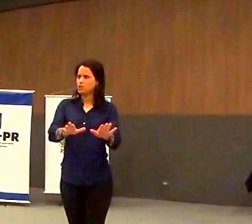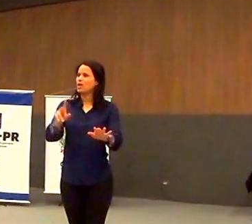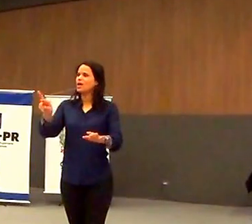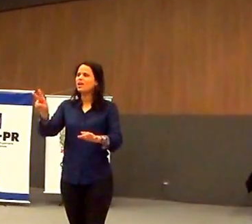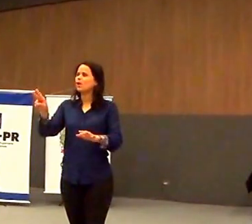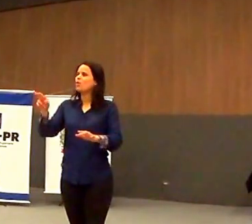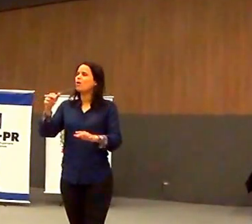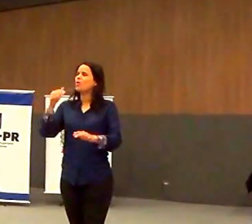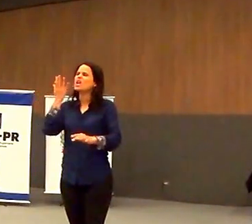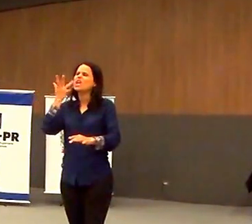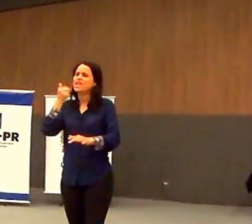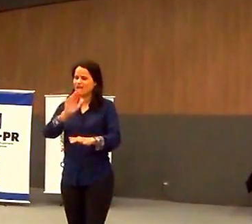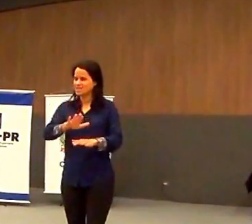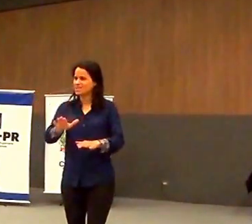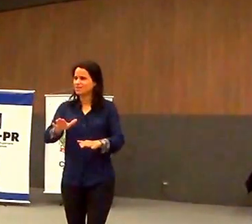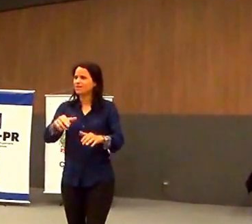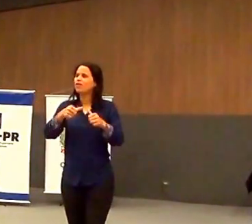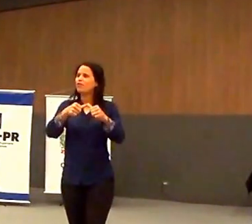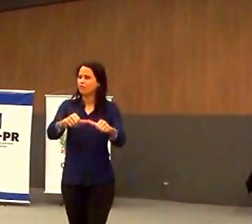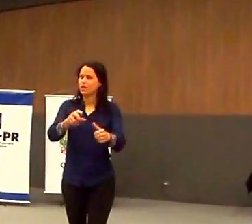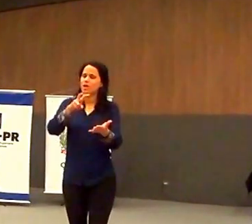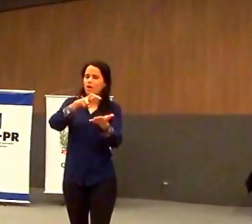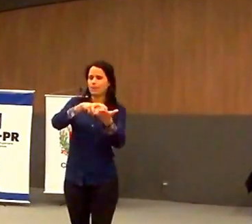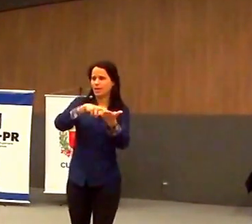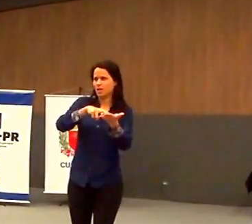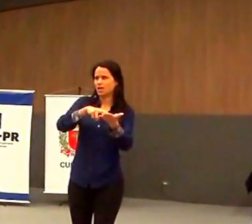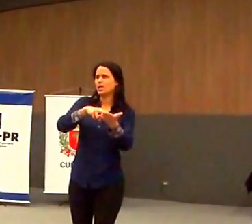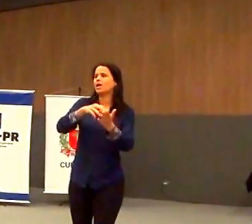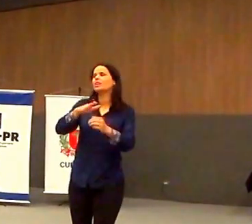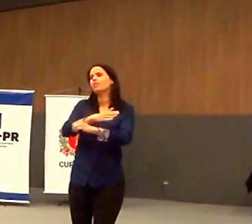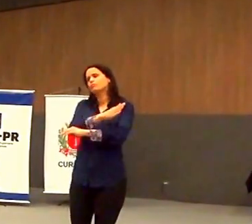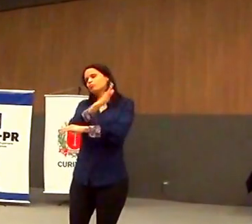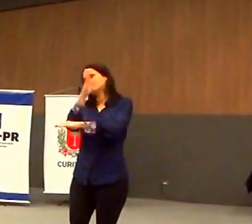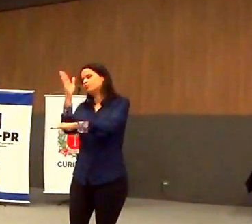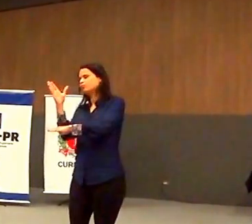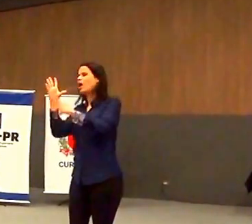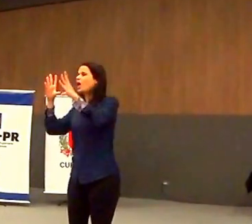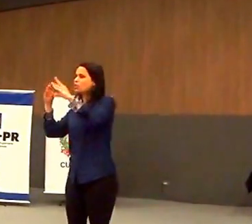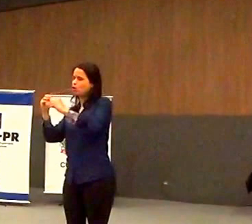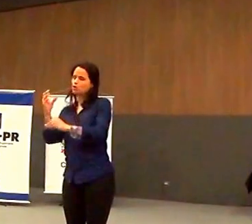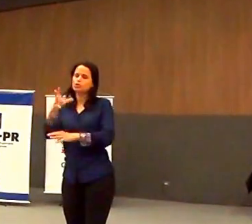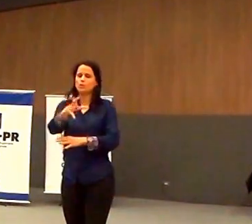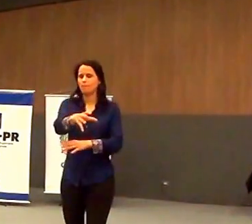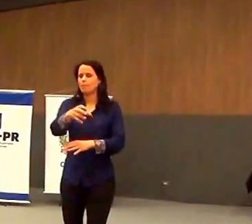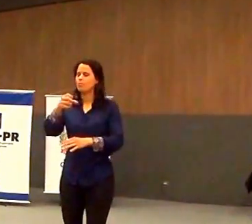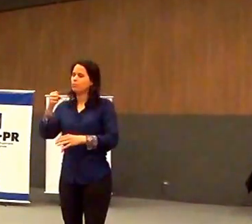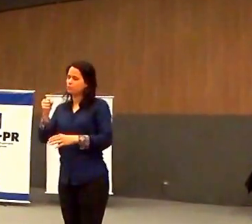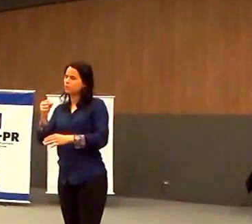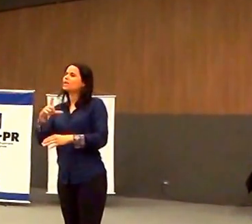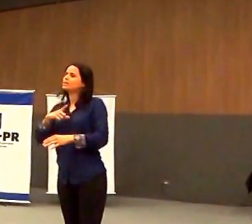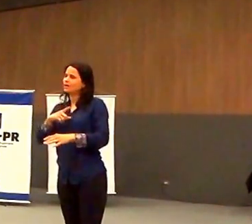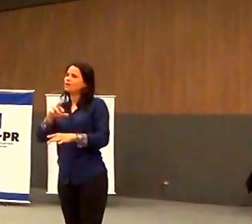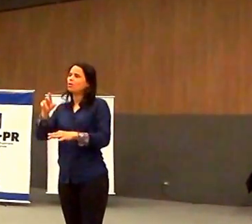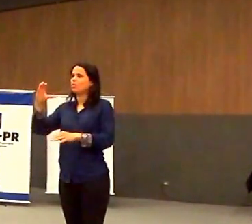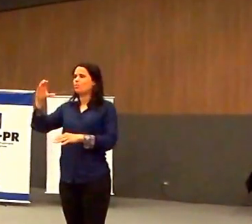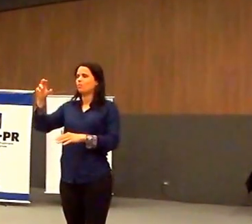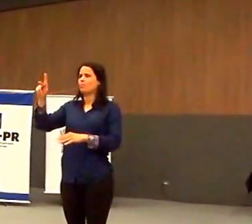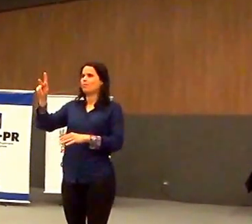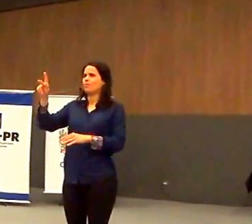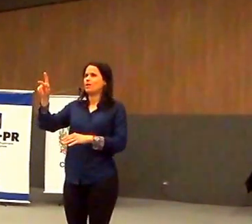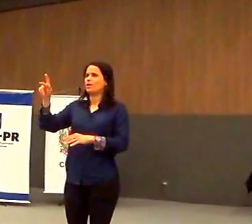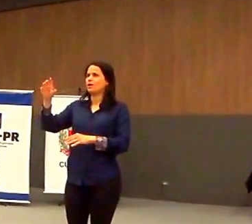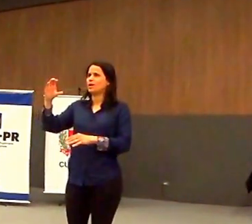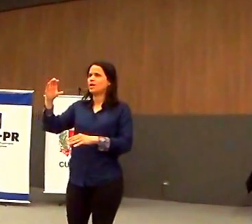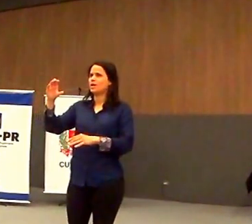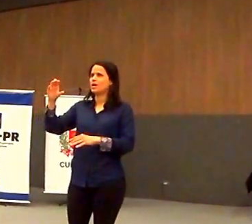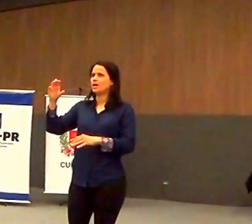grande cidade, né, que eu conheço, temos apenas dois centros-dias que são particulares. Asilo São Vicente e o Largo do